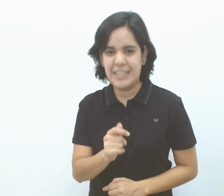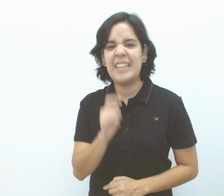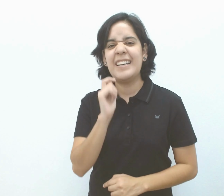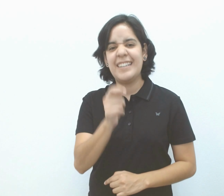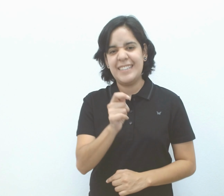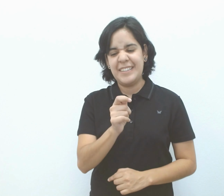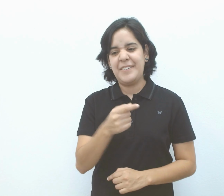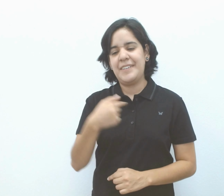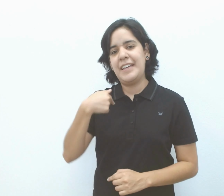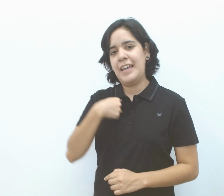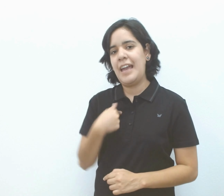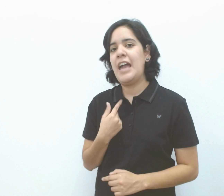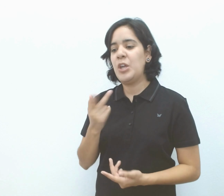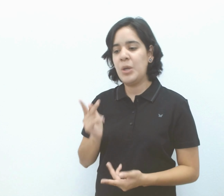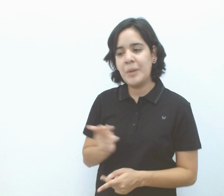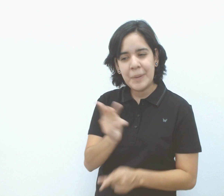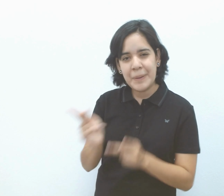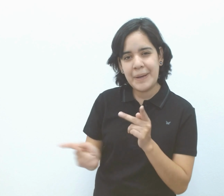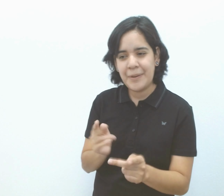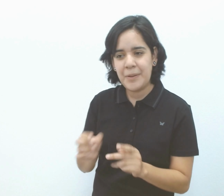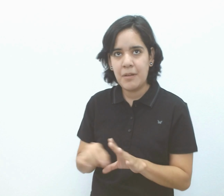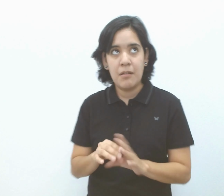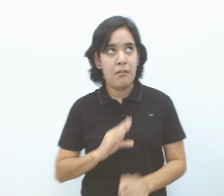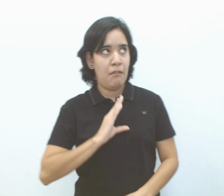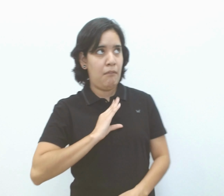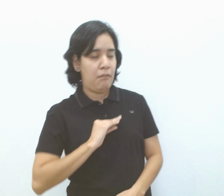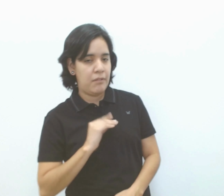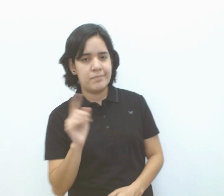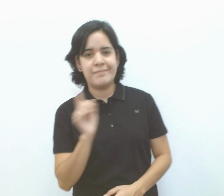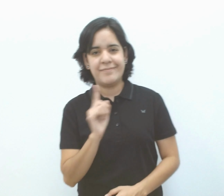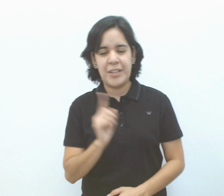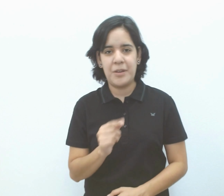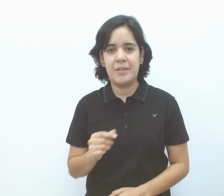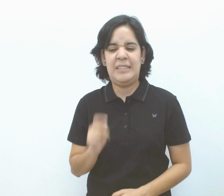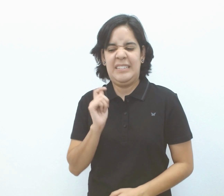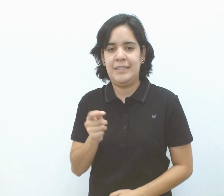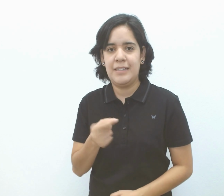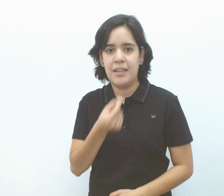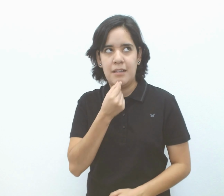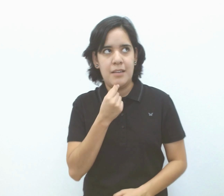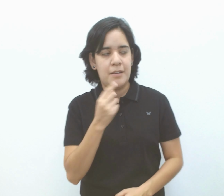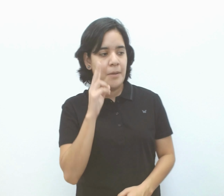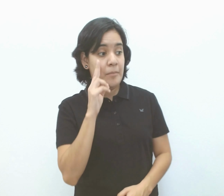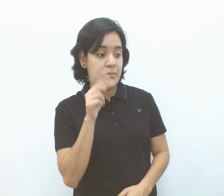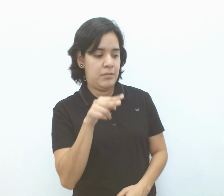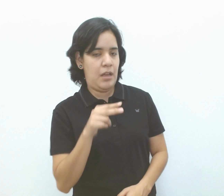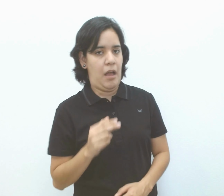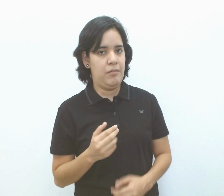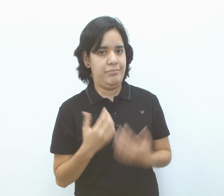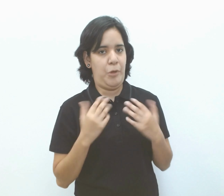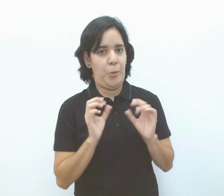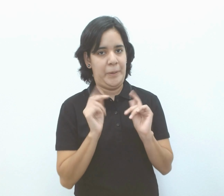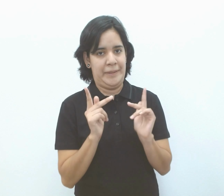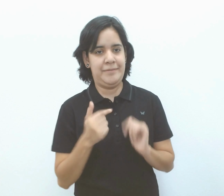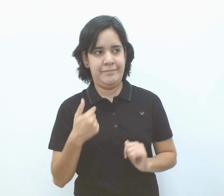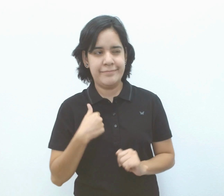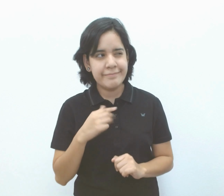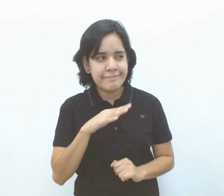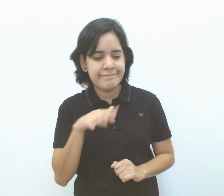les digamos qué tienen que hacer, sino eso pone la escena en donde ellos se activan y deciden cómo solucionar esto. Y justo